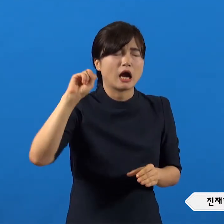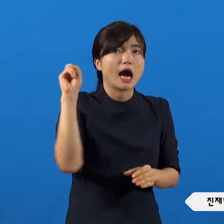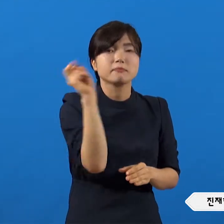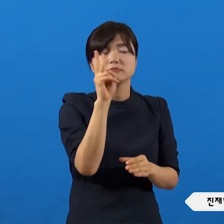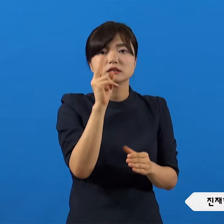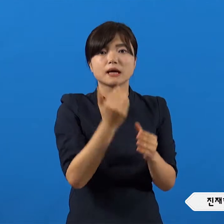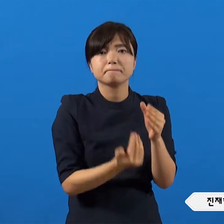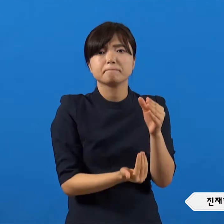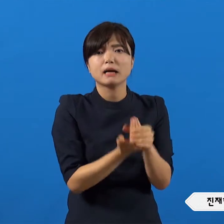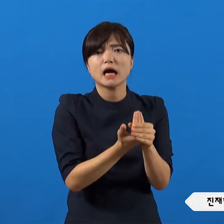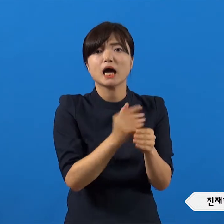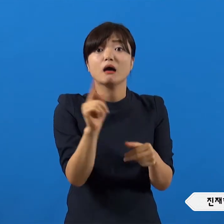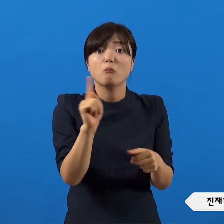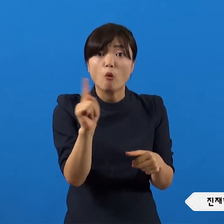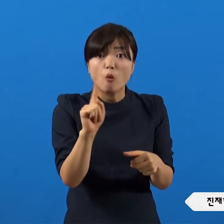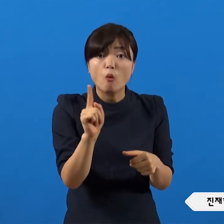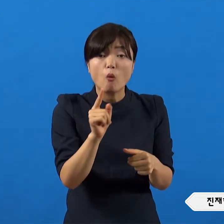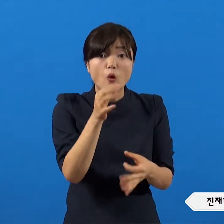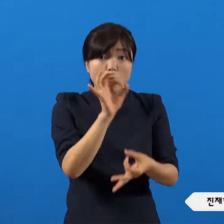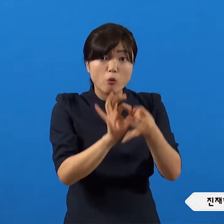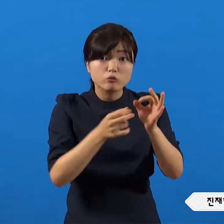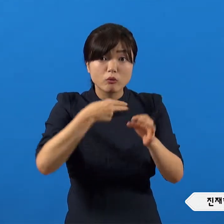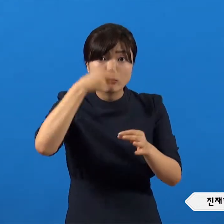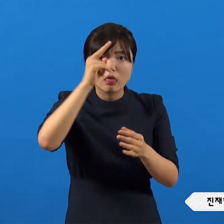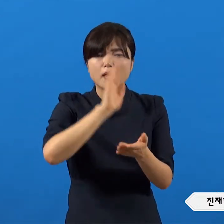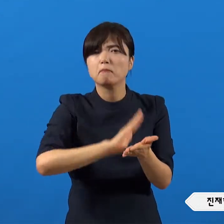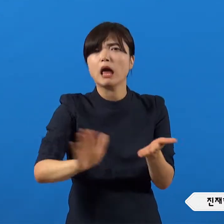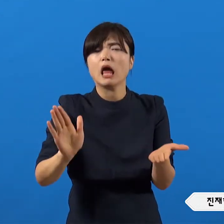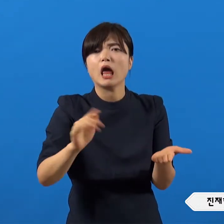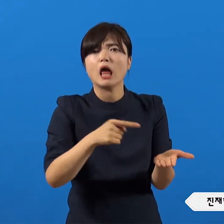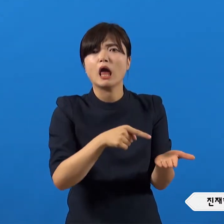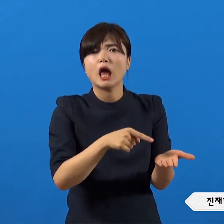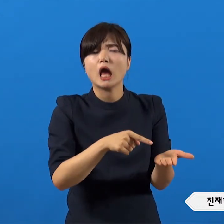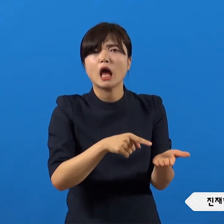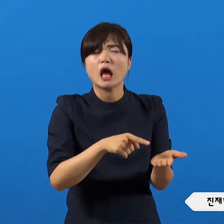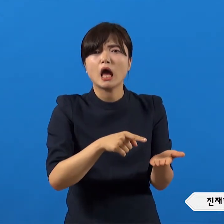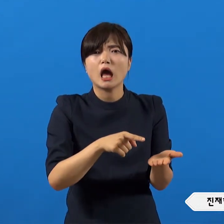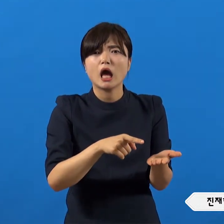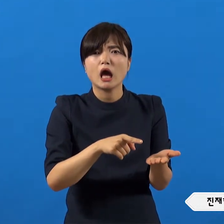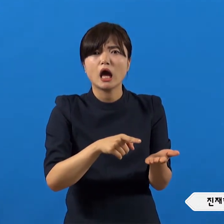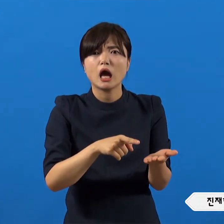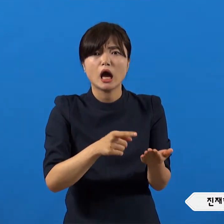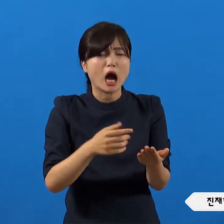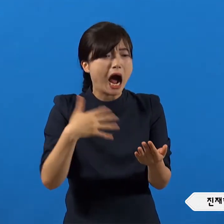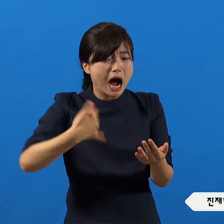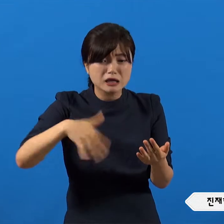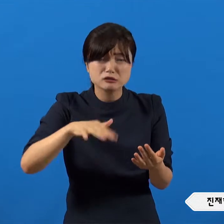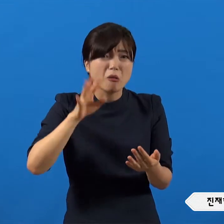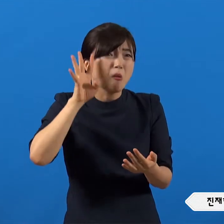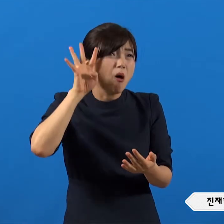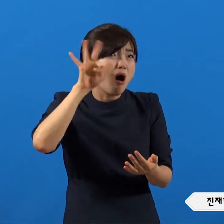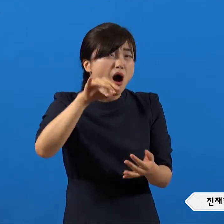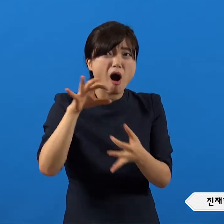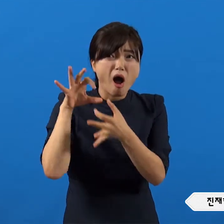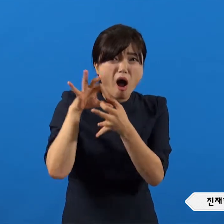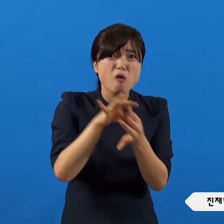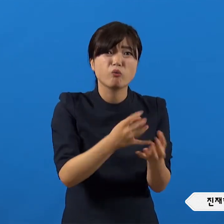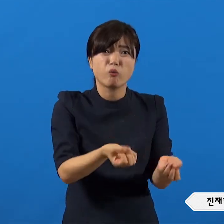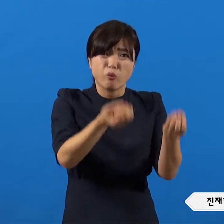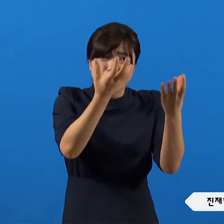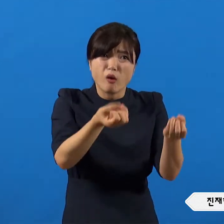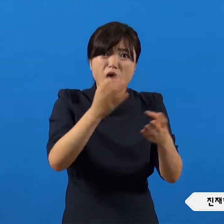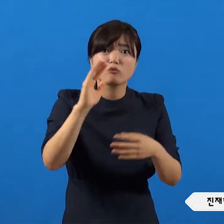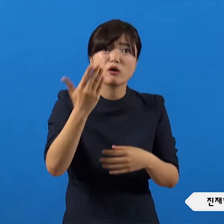나고 말았습니다. 포도주가 떨어진 겁니다. 연회를 며칠씩 계속해야 되는